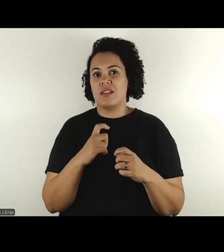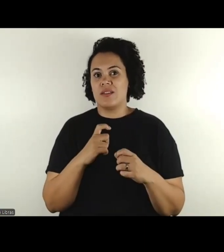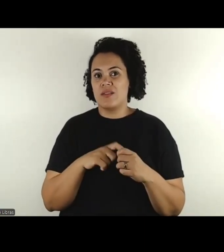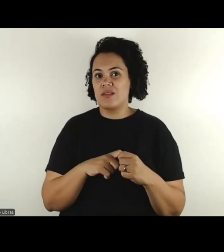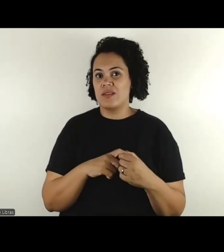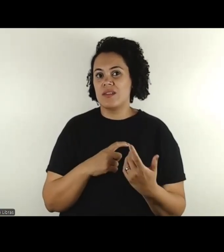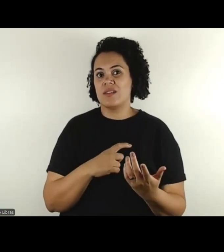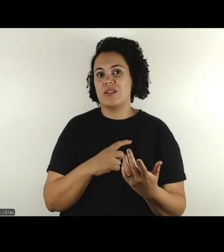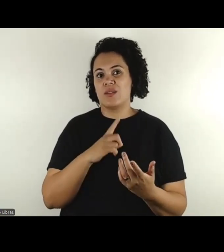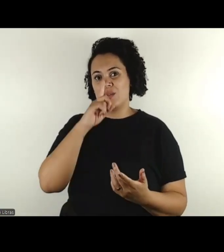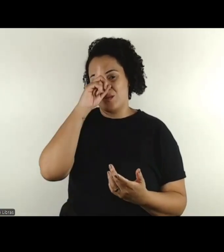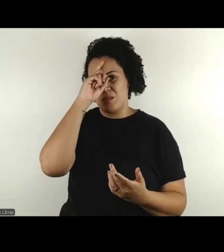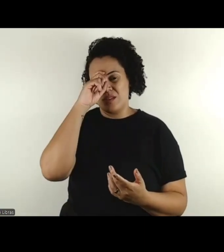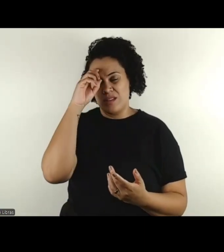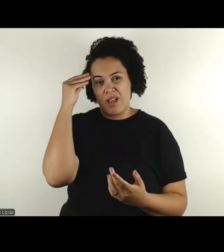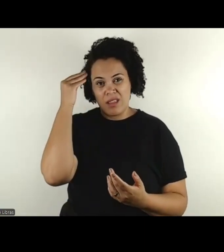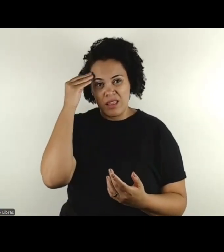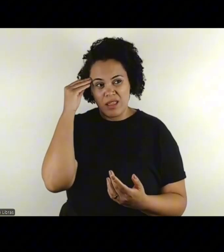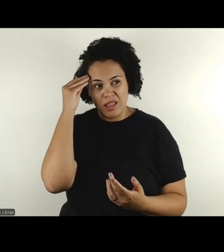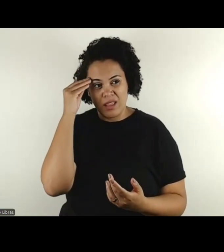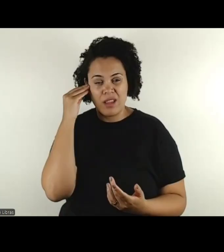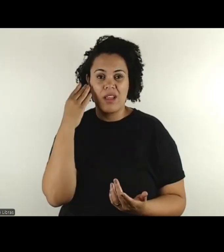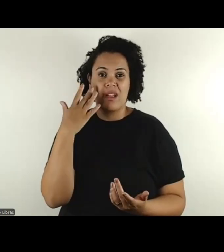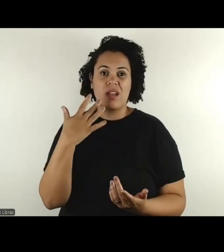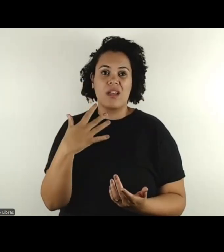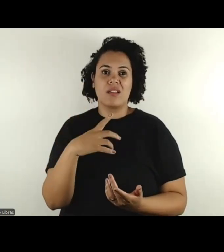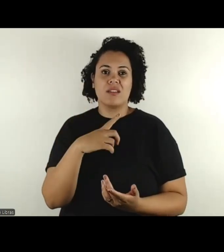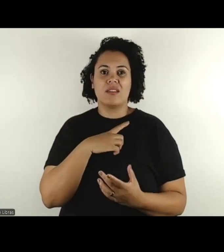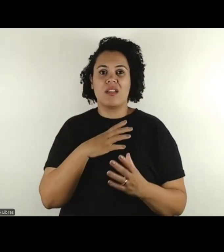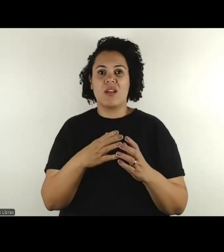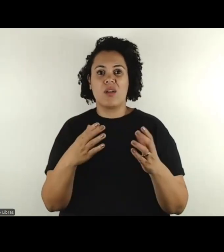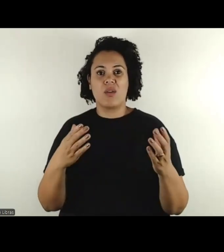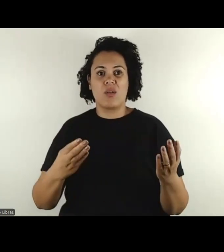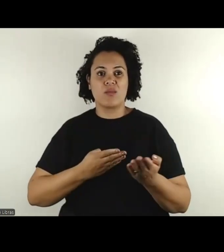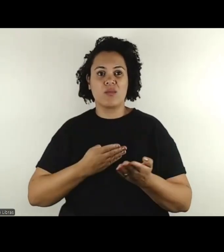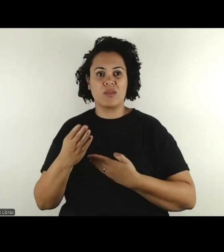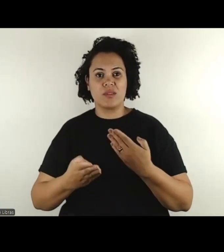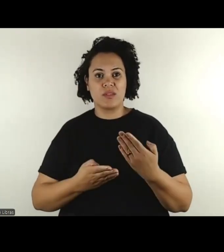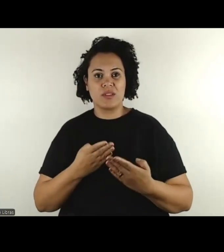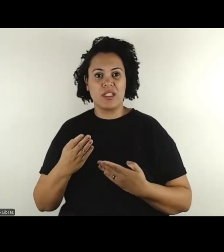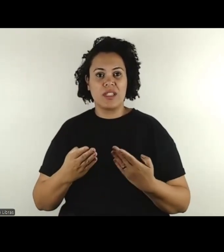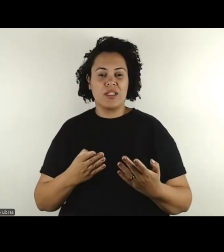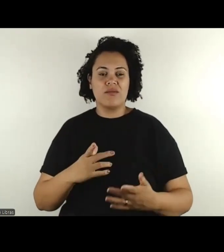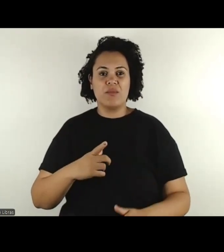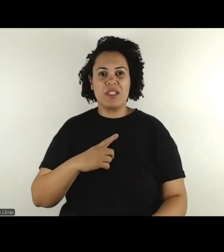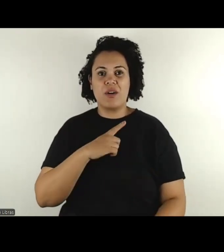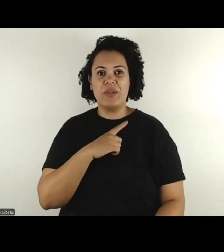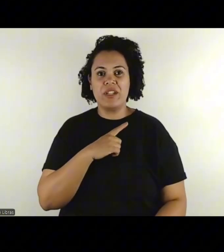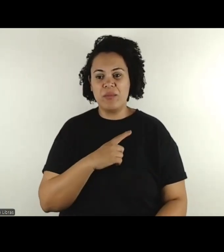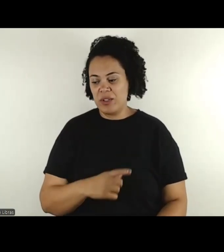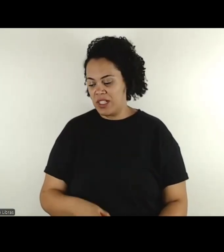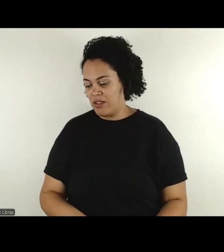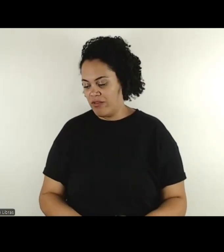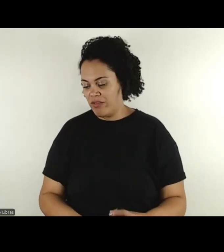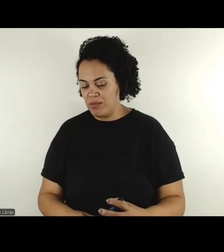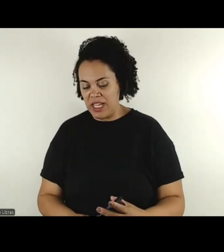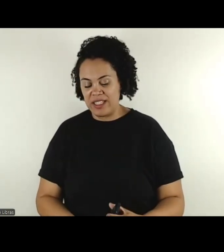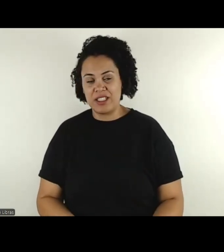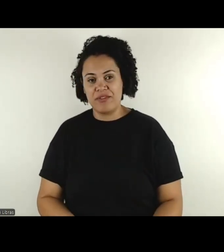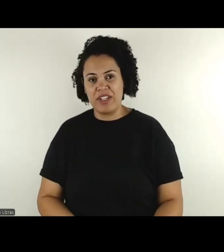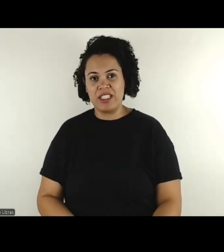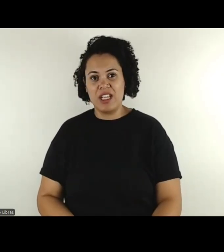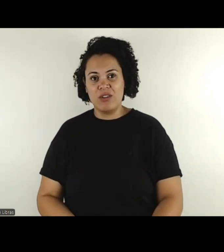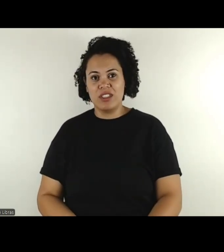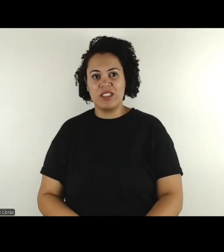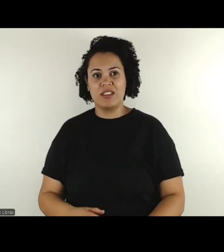e eles possibilitaram um amplo financiamento das comunidades terapêuticas. E em fevereiro de 2019, o governo